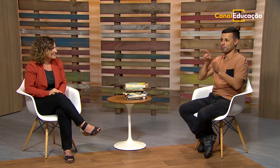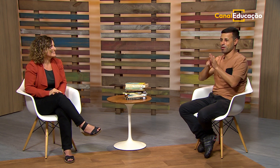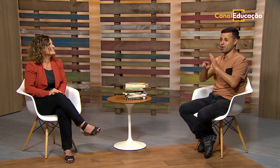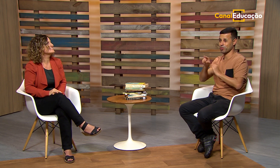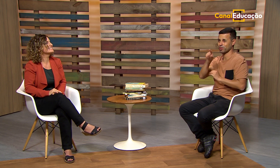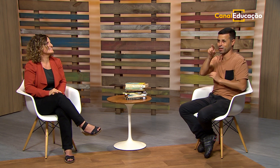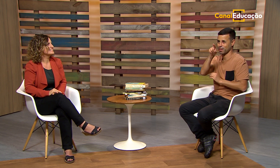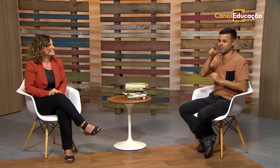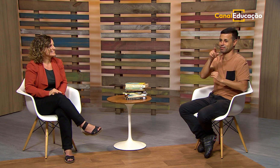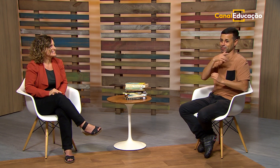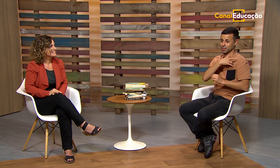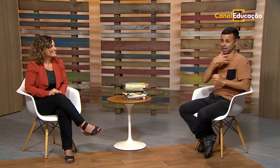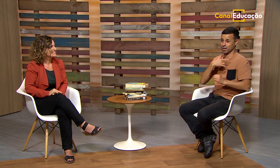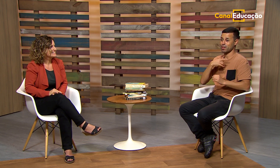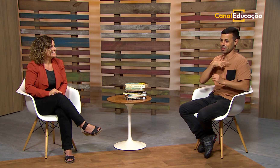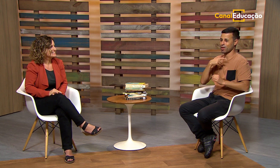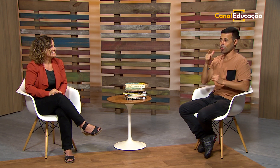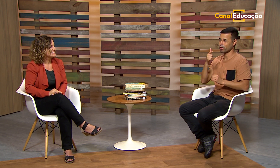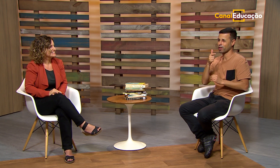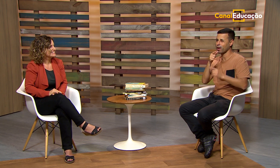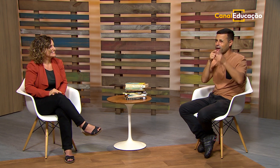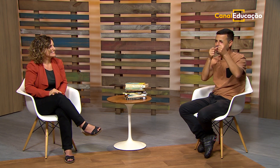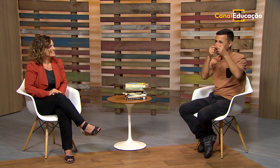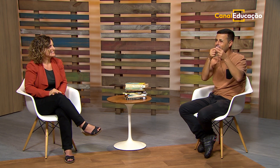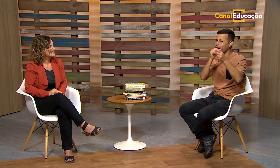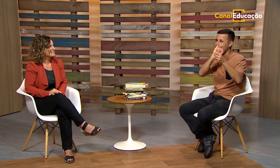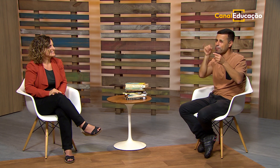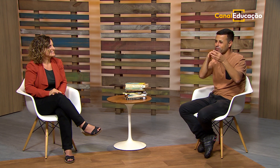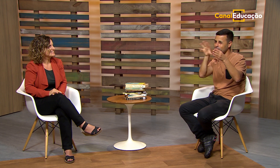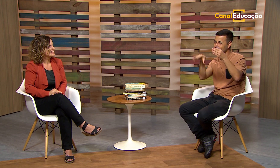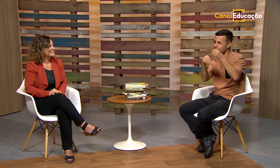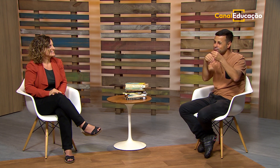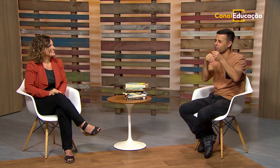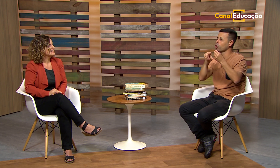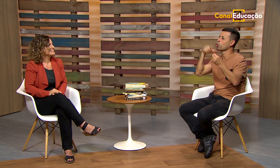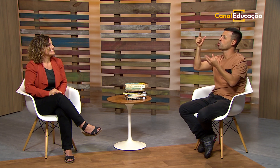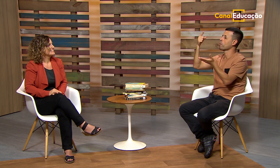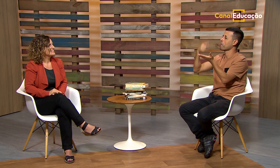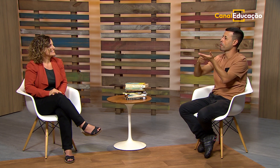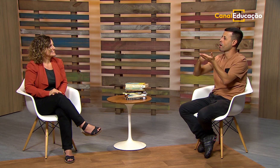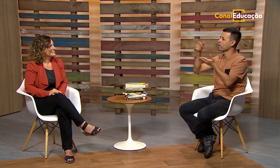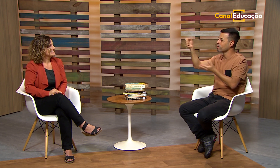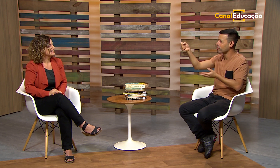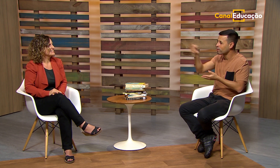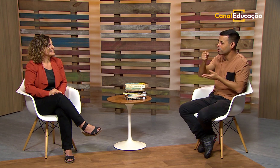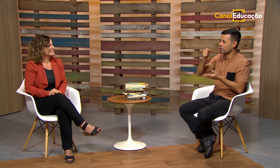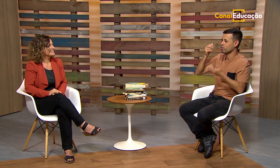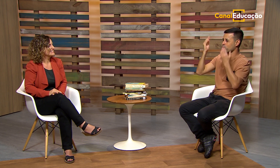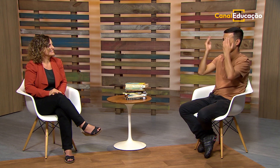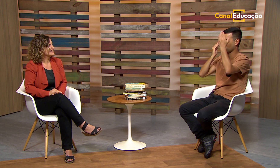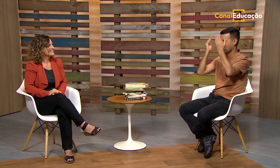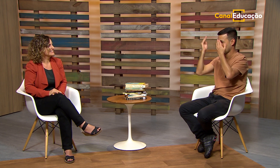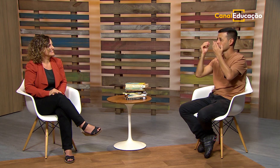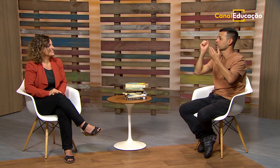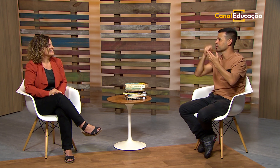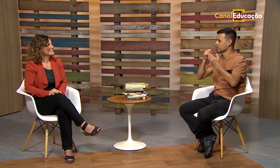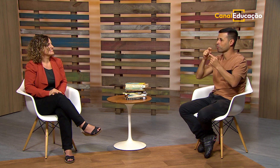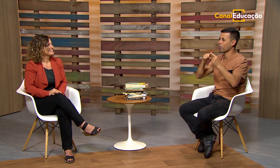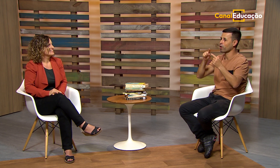Sim, teve essa demanda de ter um programa sobre as questões psicológicas e emocionais desencadeadas pelo medo e